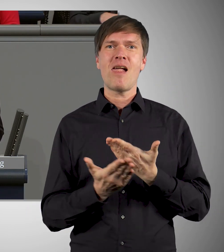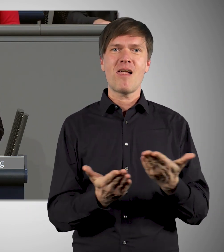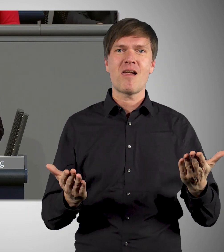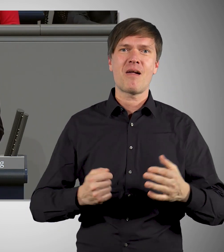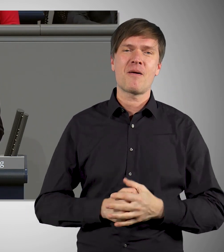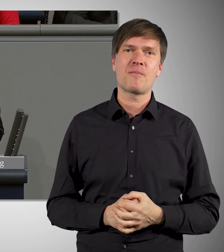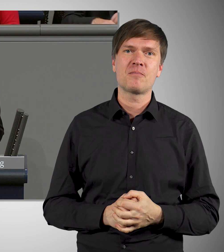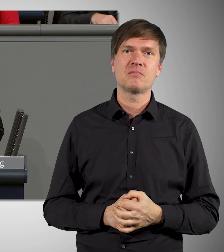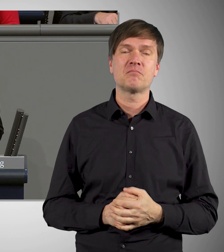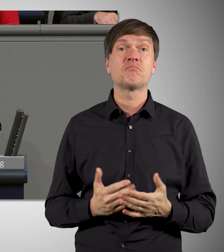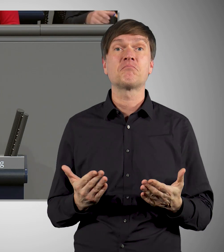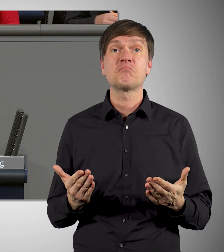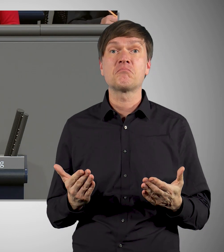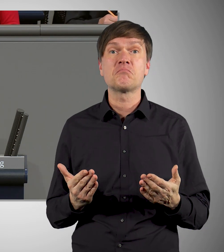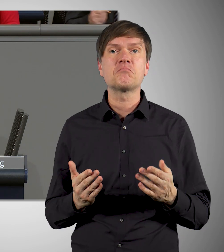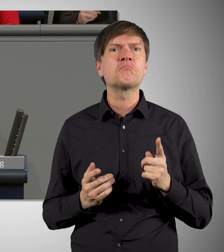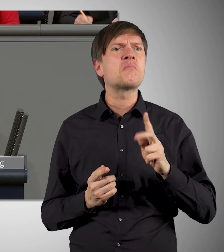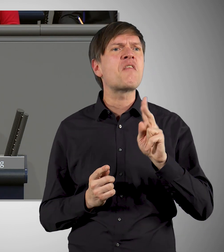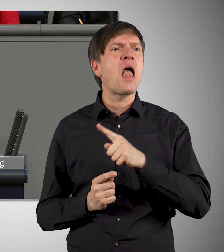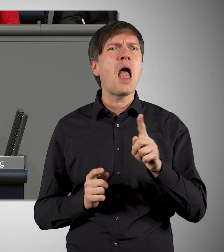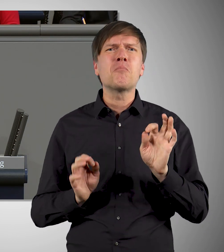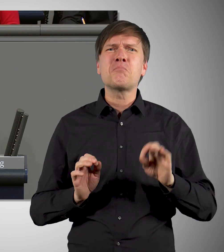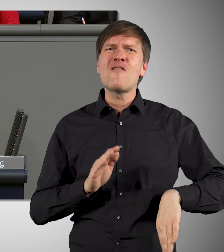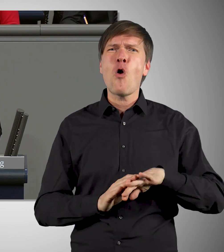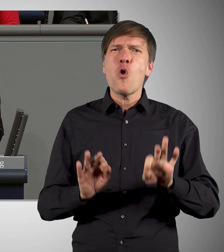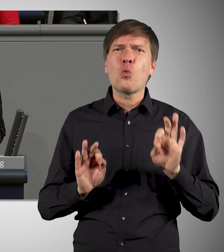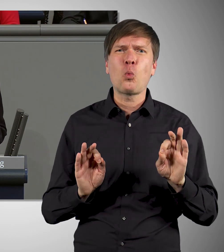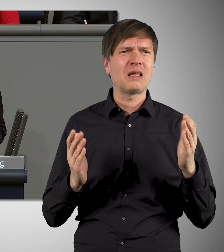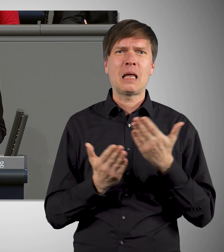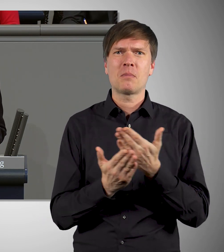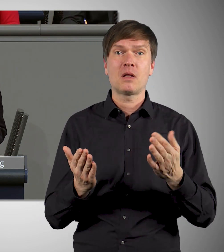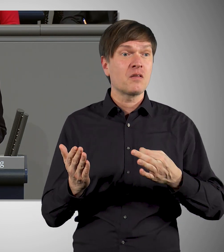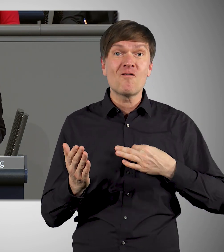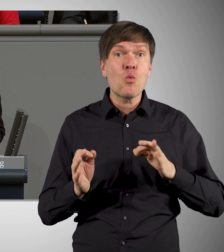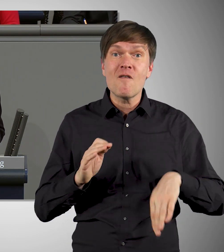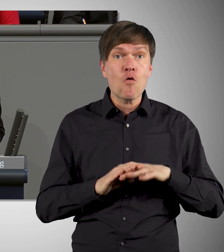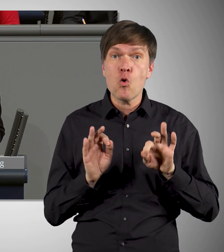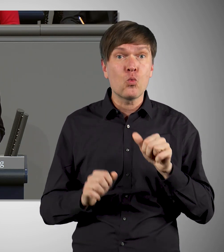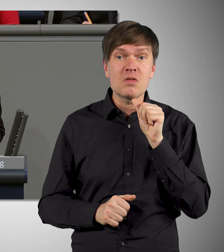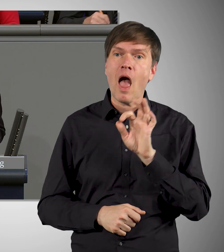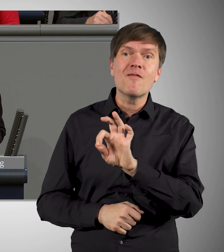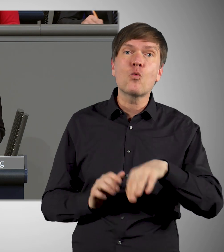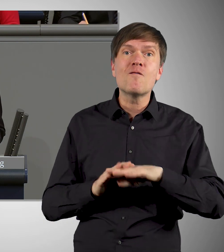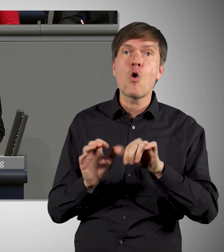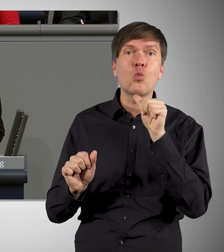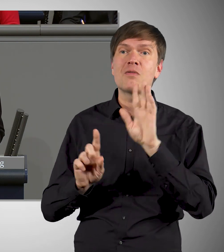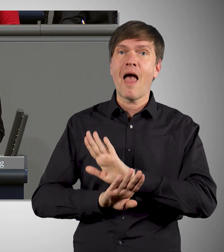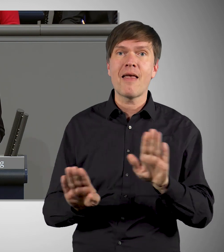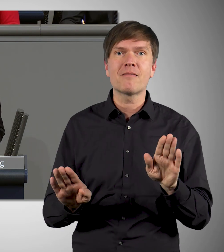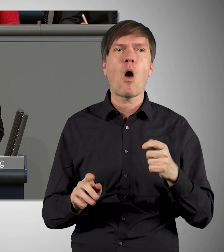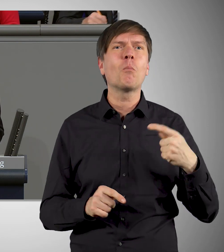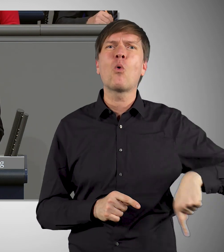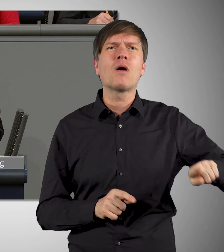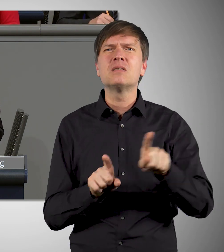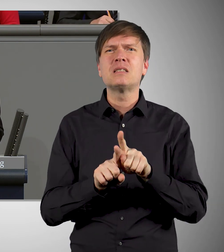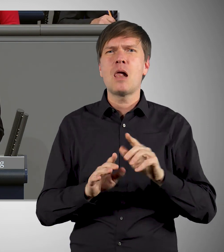Unbeschwertheit. Niemandem geht es richtig gut in diesen Zeiten, mir nicht, Ihnen nicht, den Bürgern und